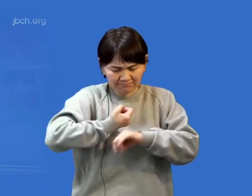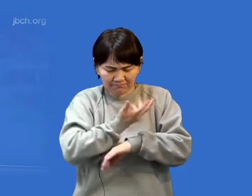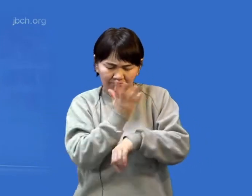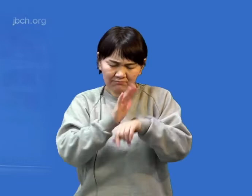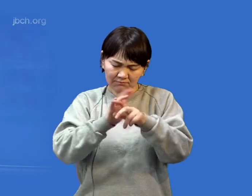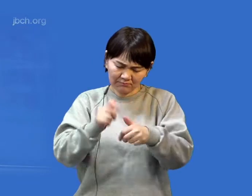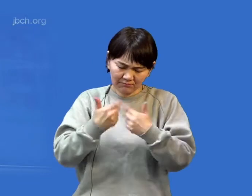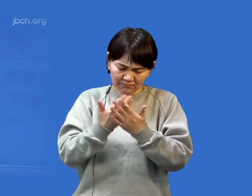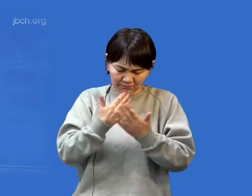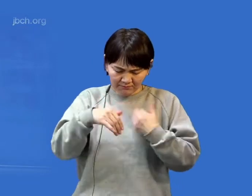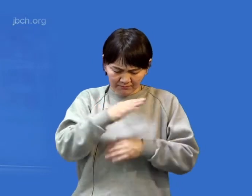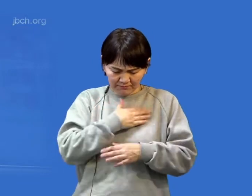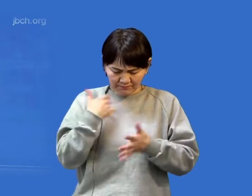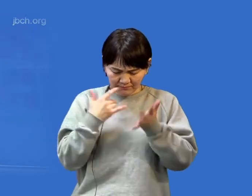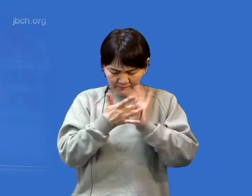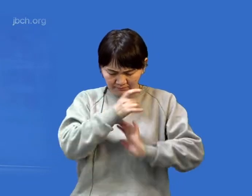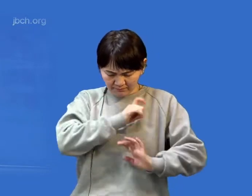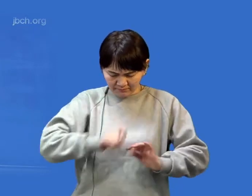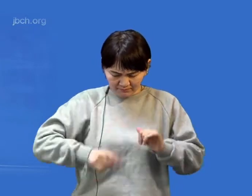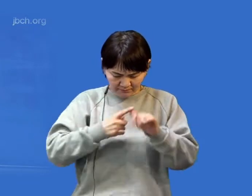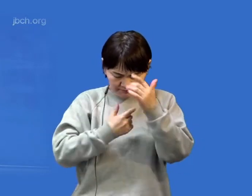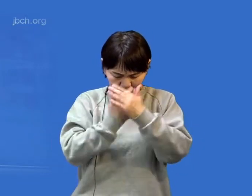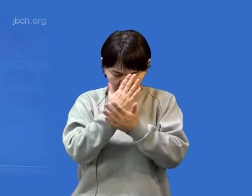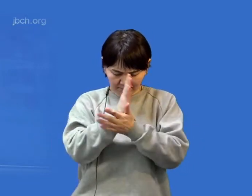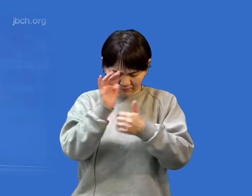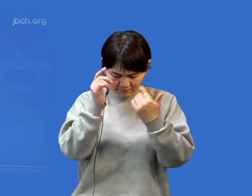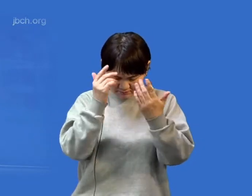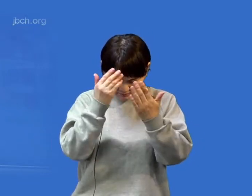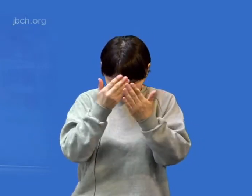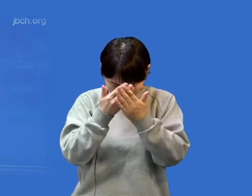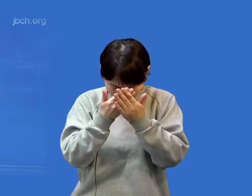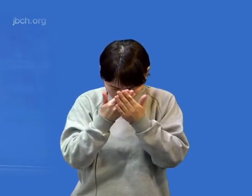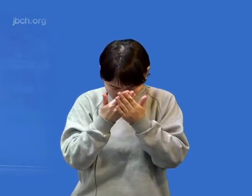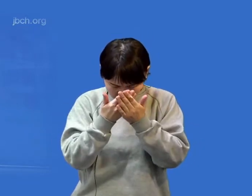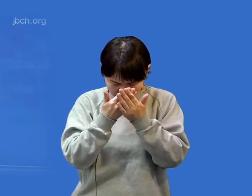Бидний эзэн Есүсийн нэрээр залбирлаа. Амен.